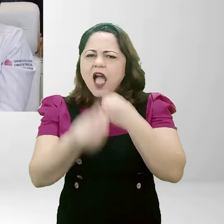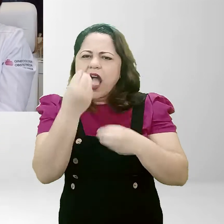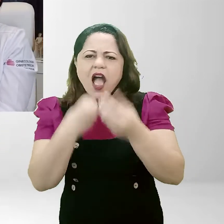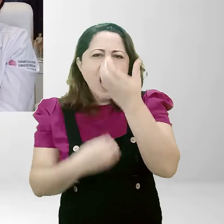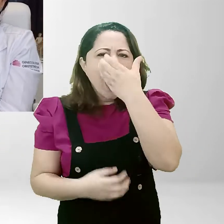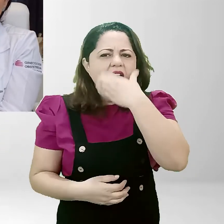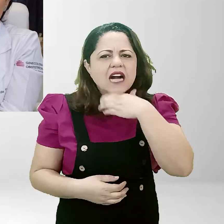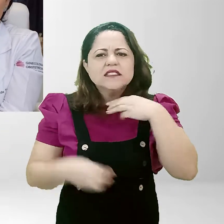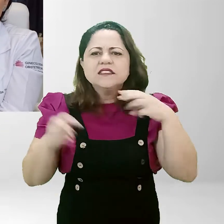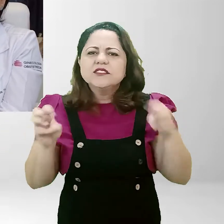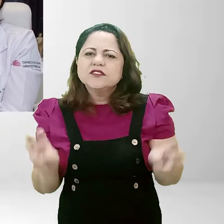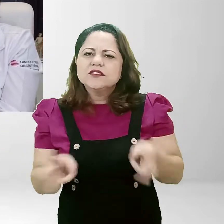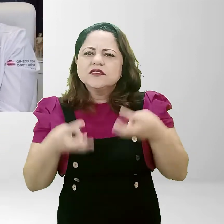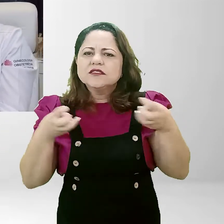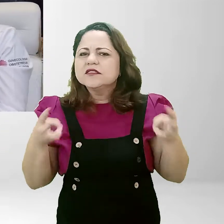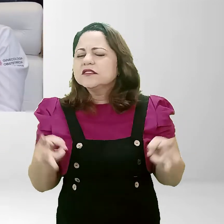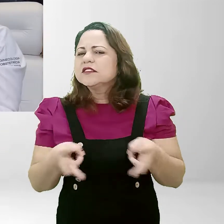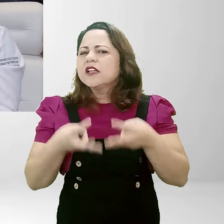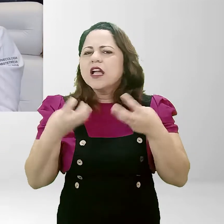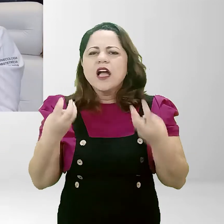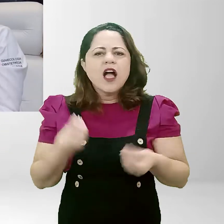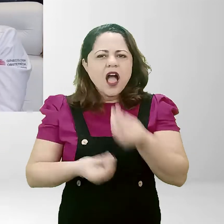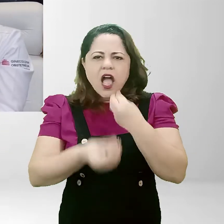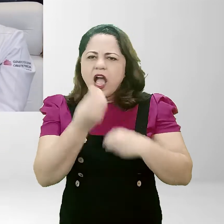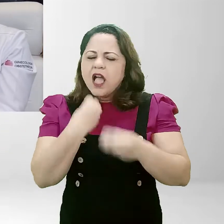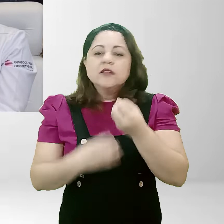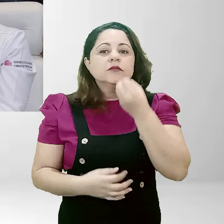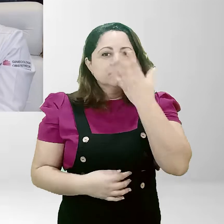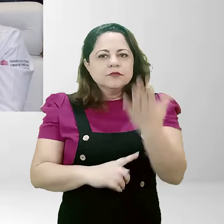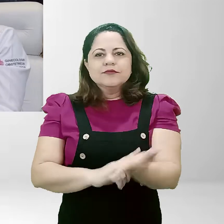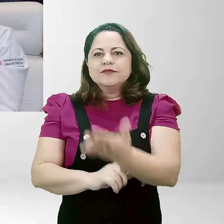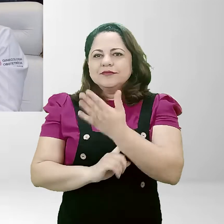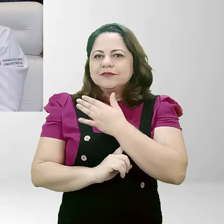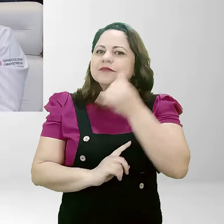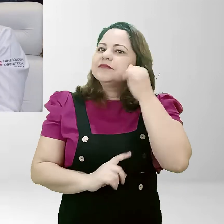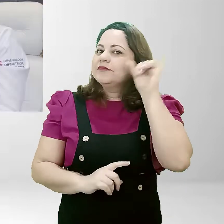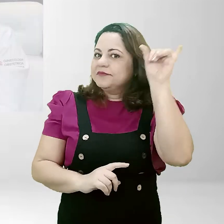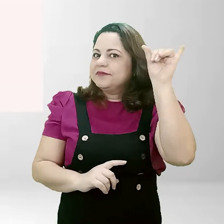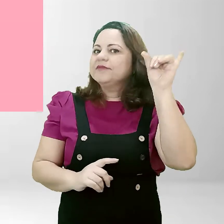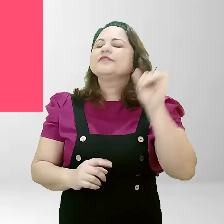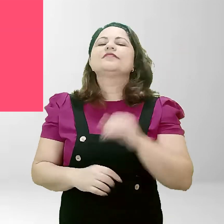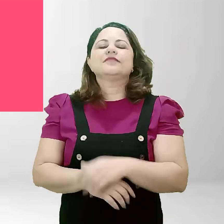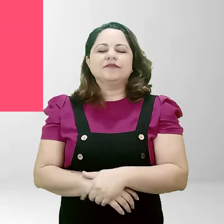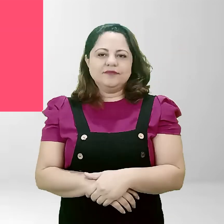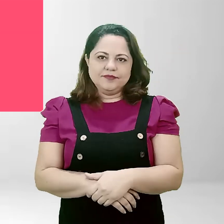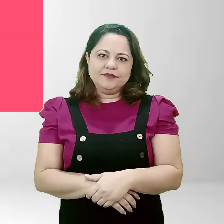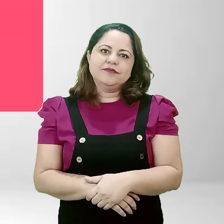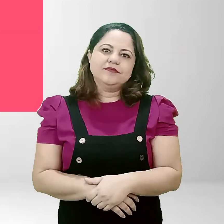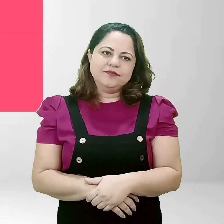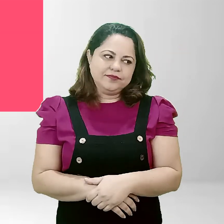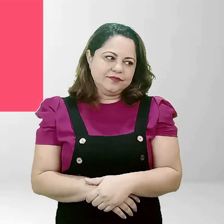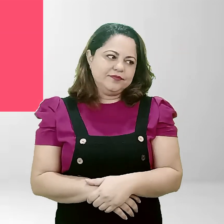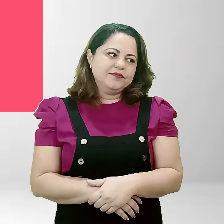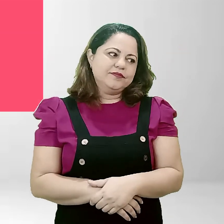uma alimentação saudável, principalmente rica em frutas e legumes.